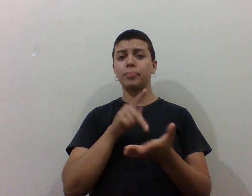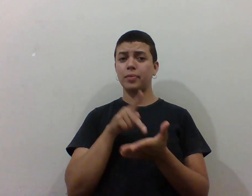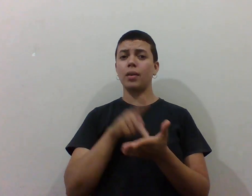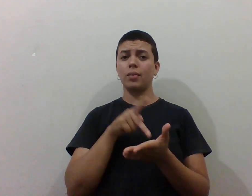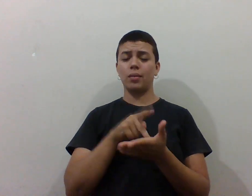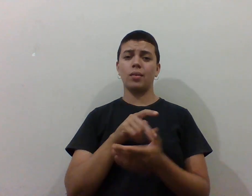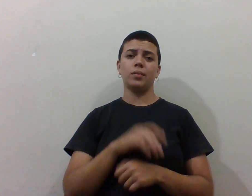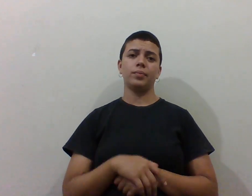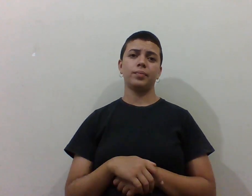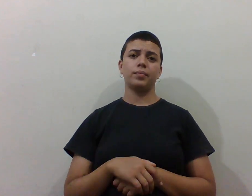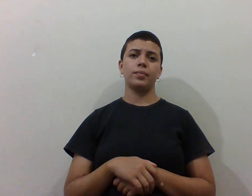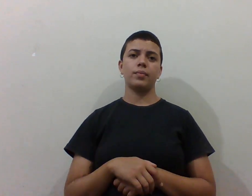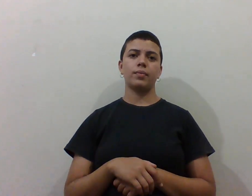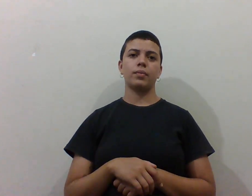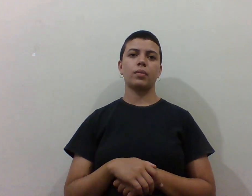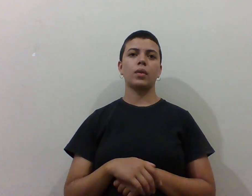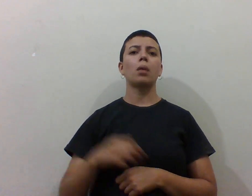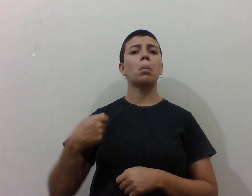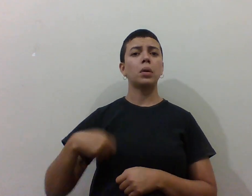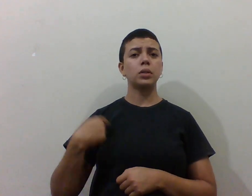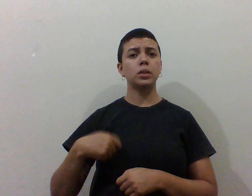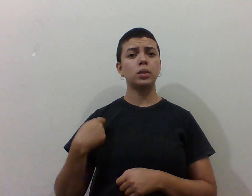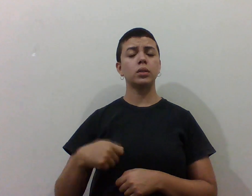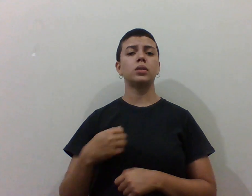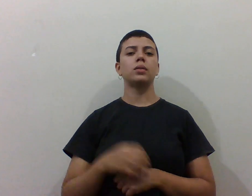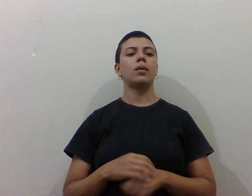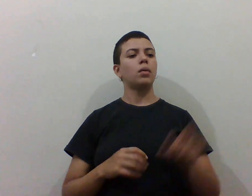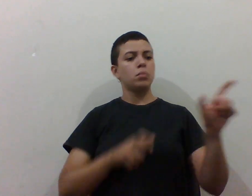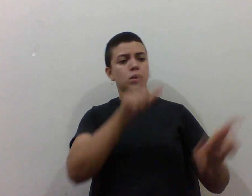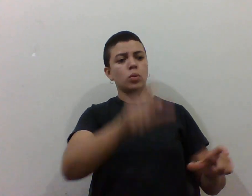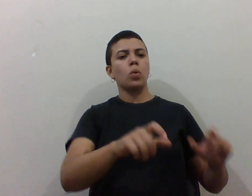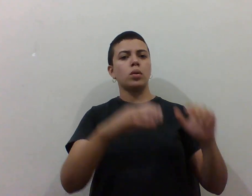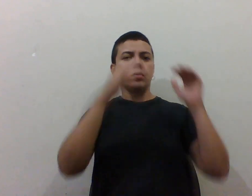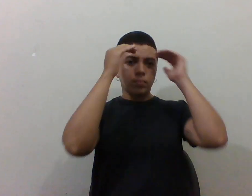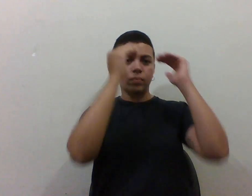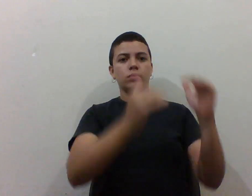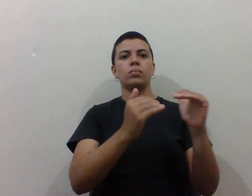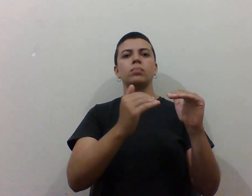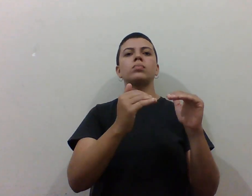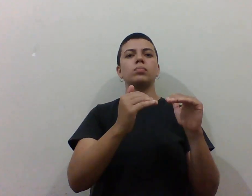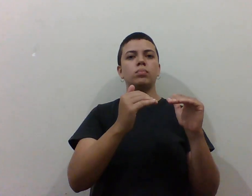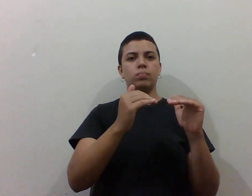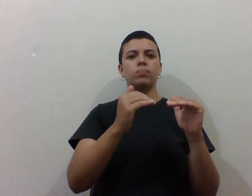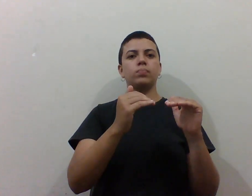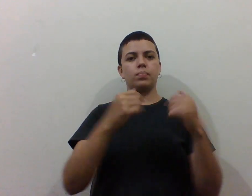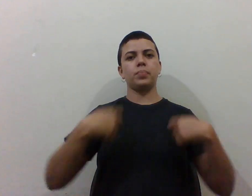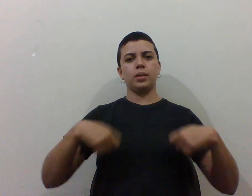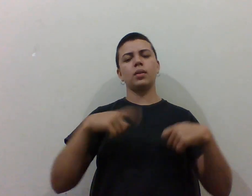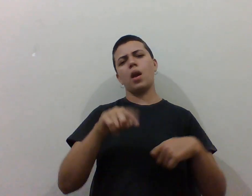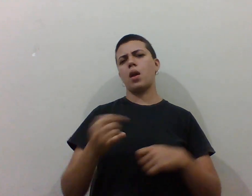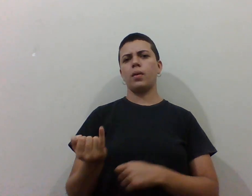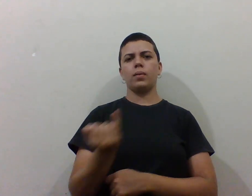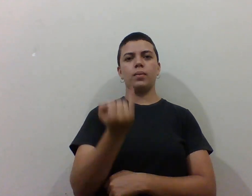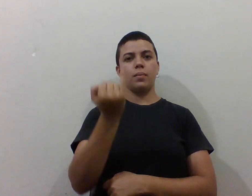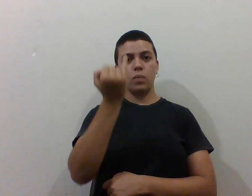ou seja, tratar igual quem é igual e diferente quem é diferente, é importantíssima para efetivamente promover